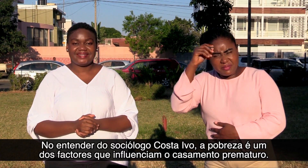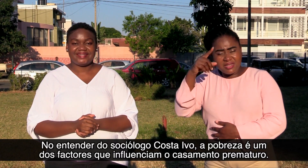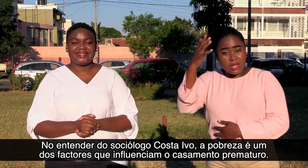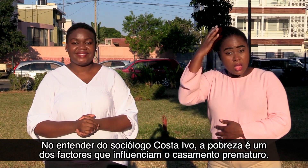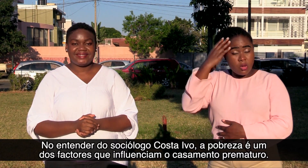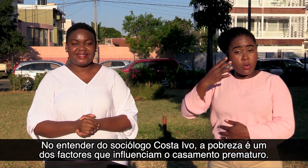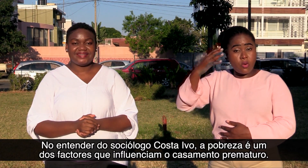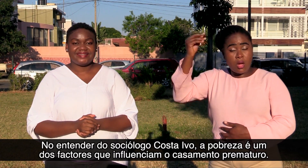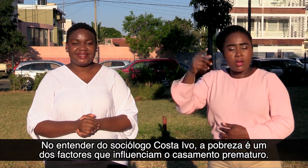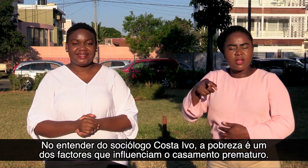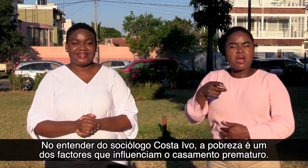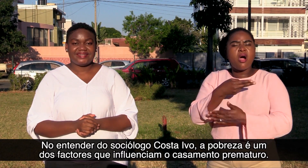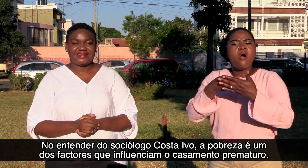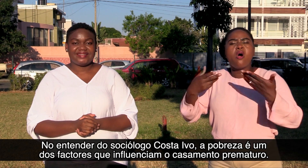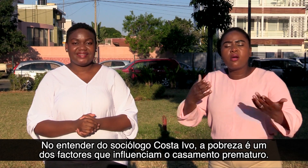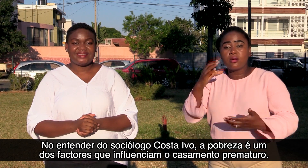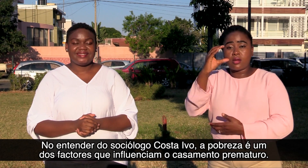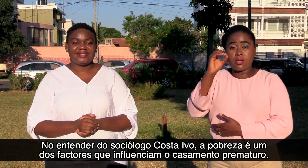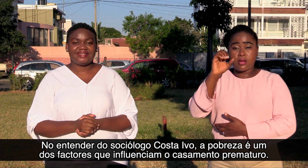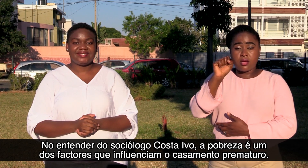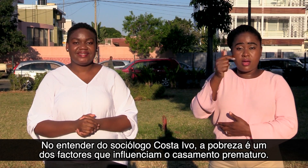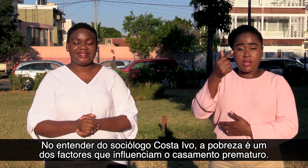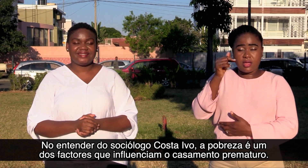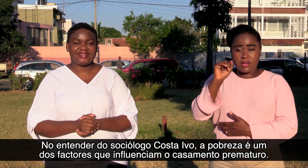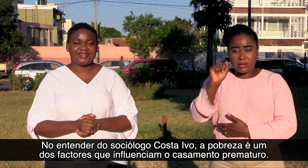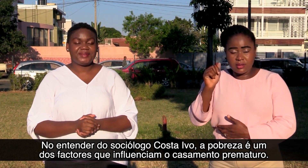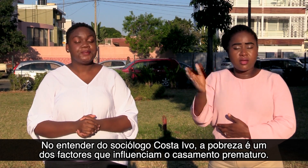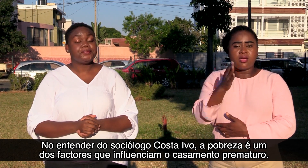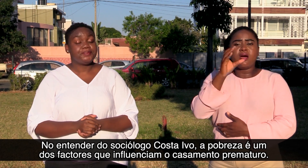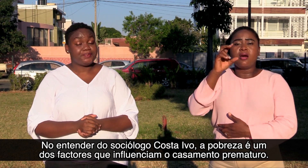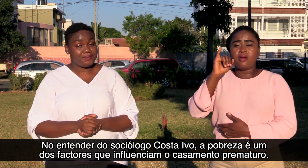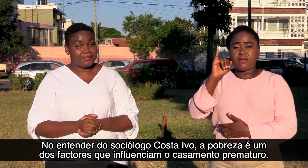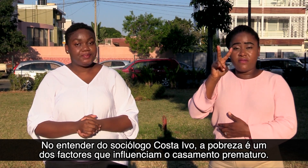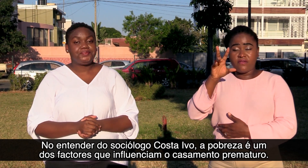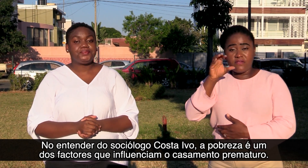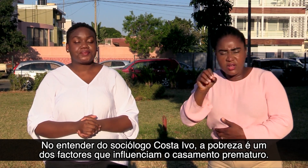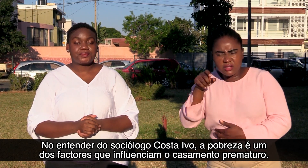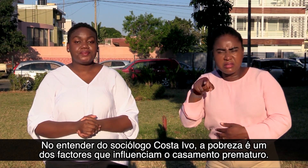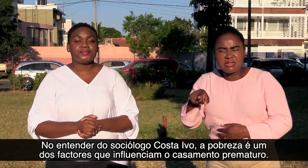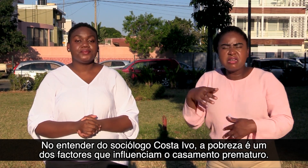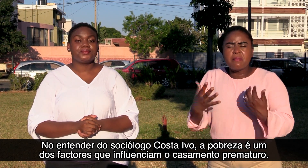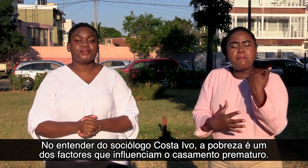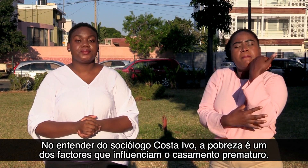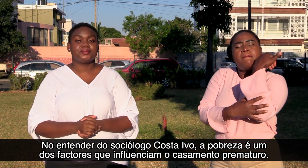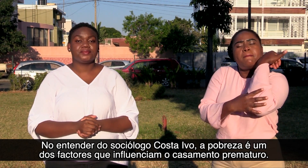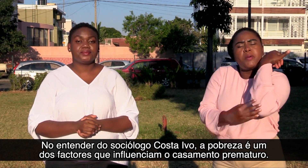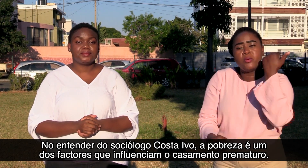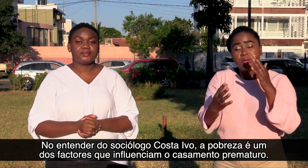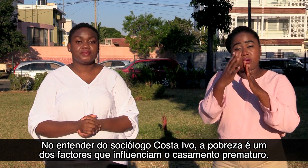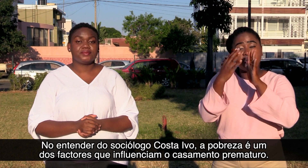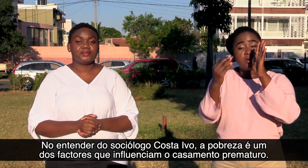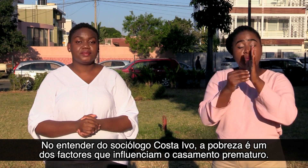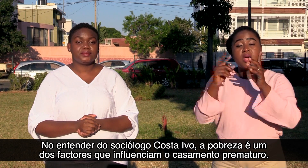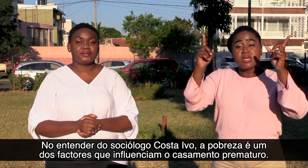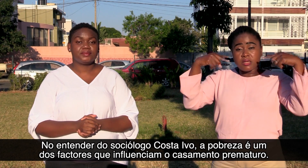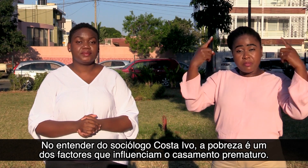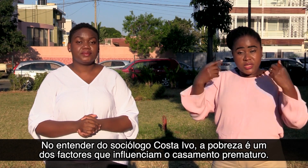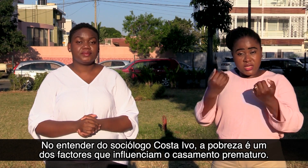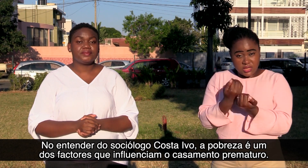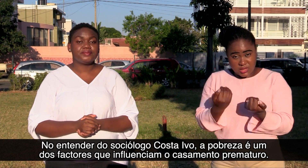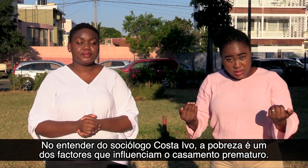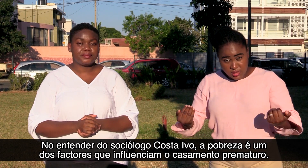Muito obrigada mais uma vez, Dr. Costa, por estas importantes notas. Esperamos tê-lo em ocasiões futuras para esclarecimentos